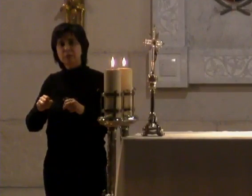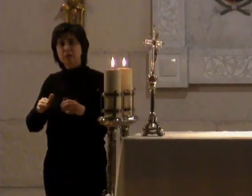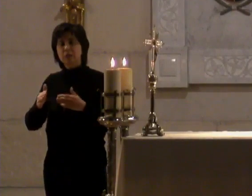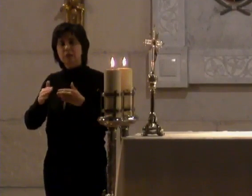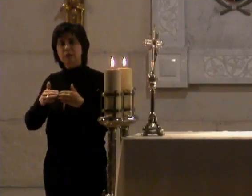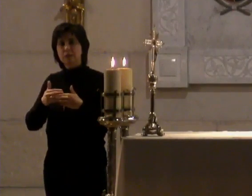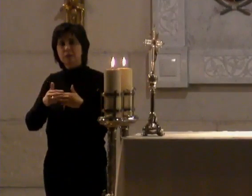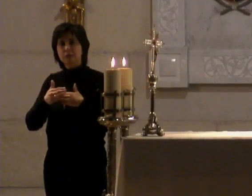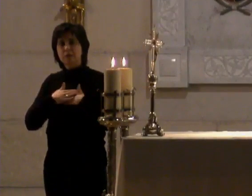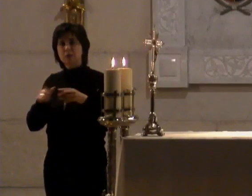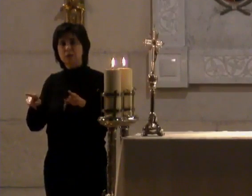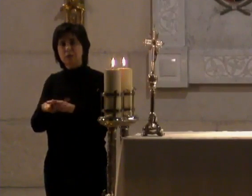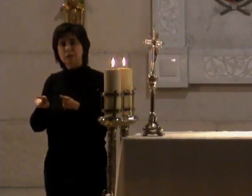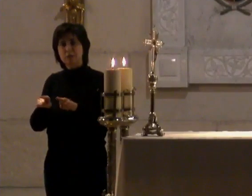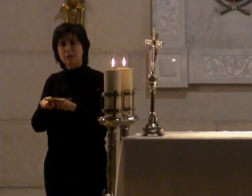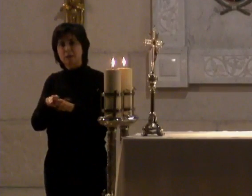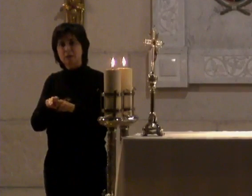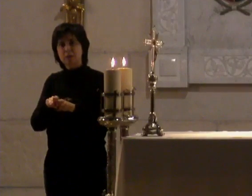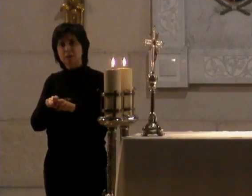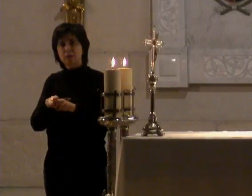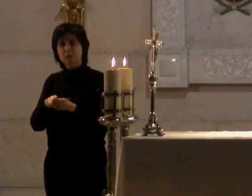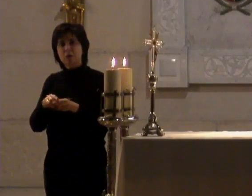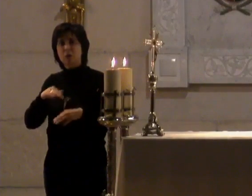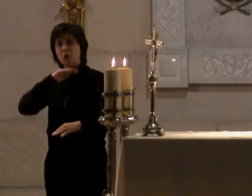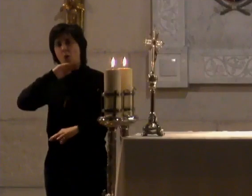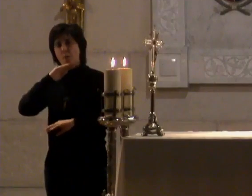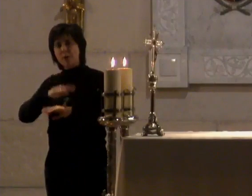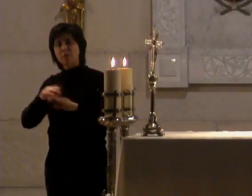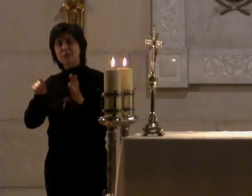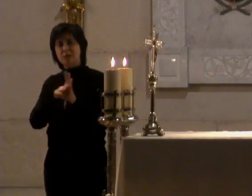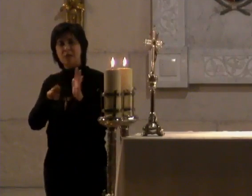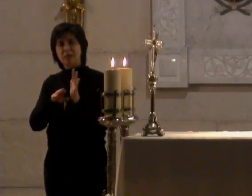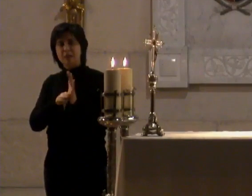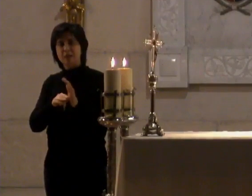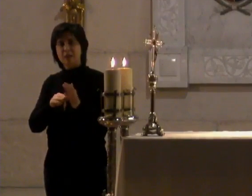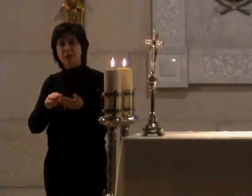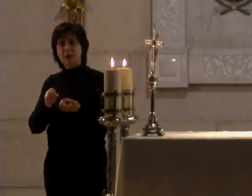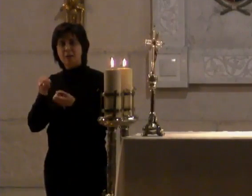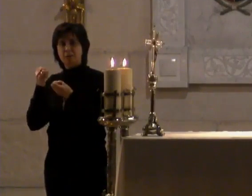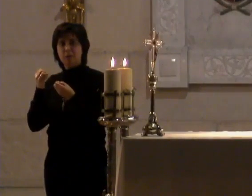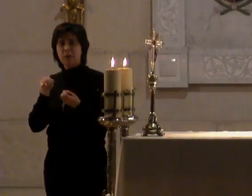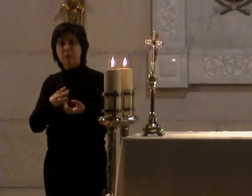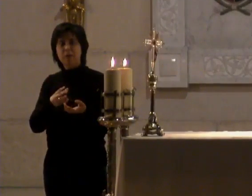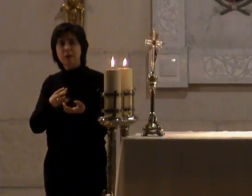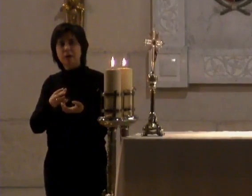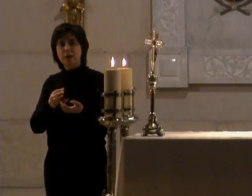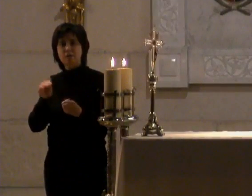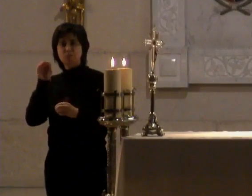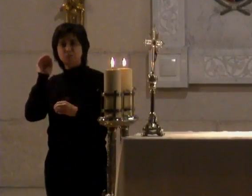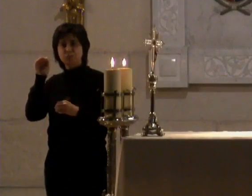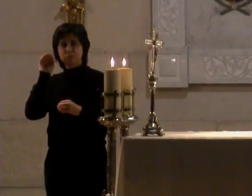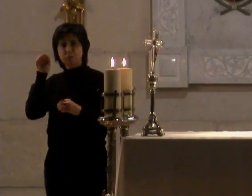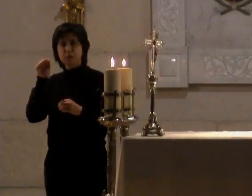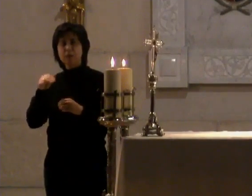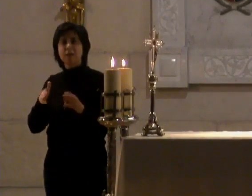Queridos hermanos, no nos saltemos un precepto. La parábola del buen samaritano tiene profundo sentido en estos momentos